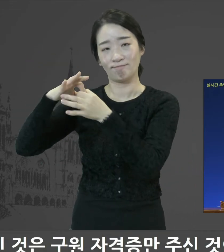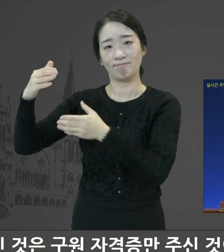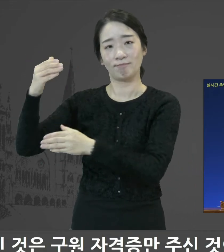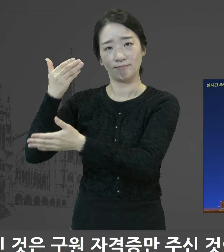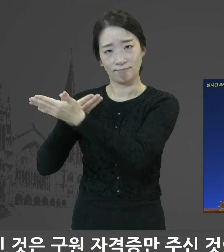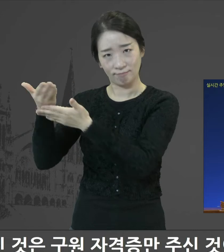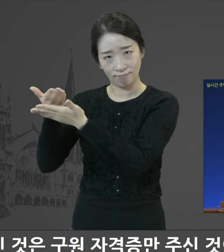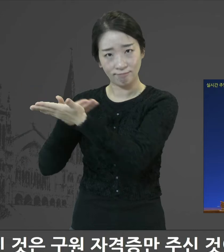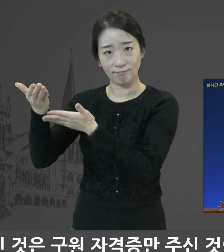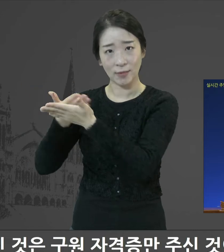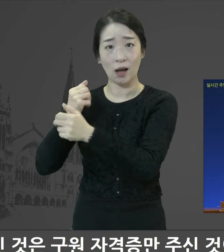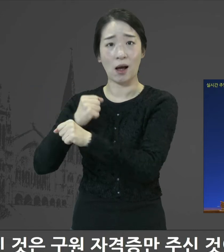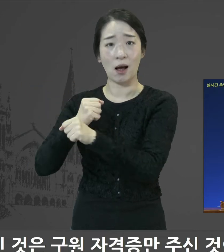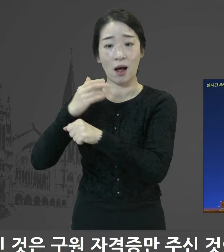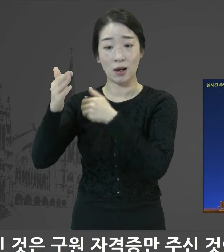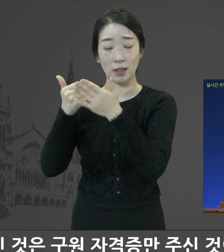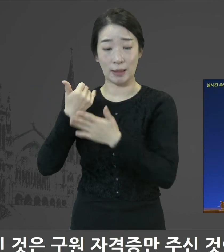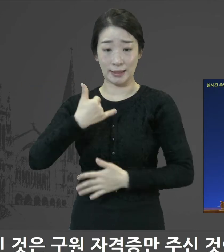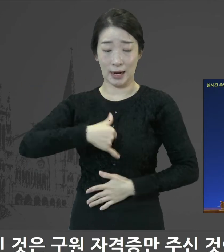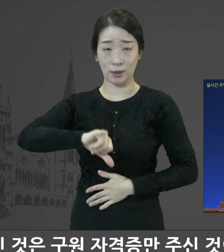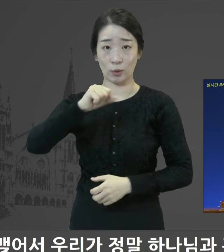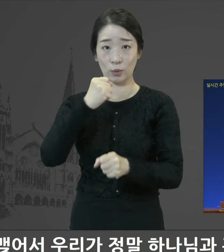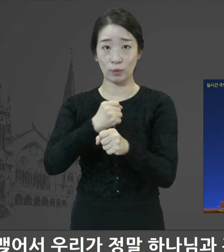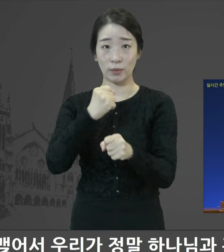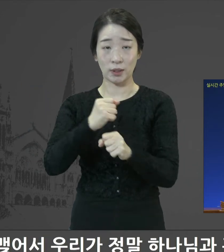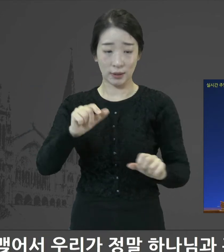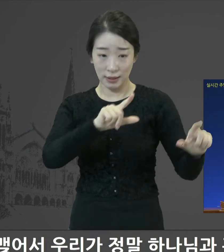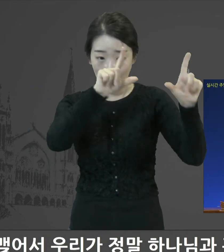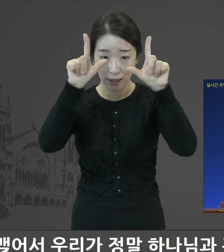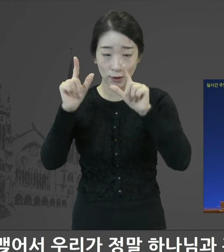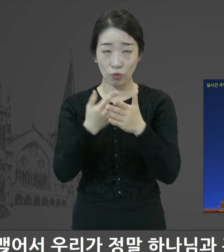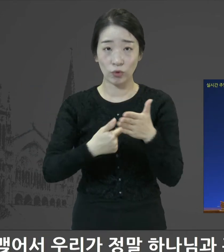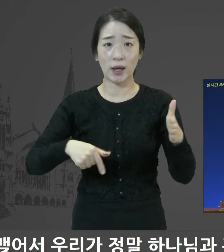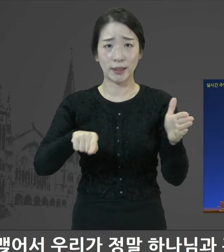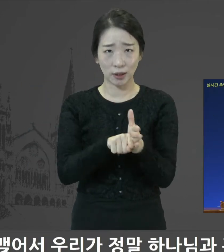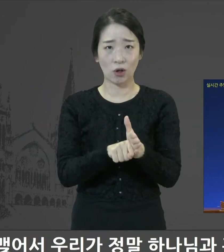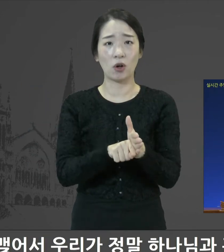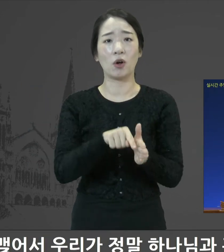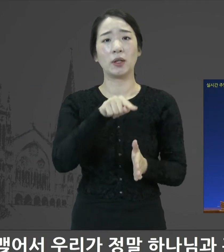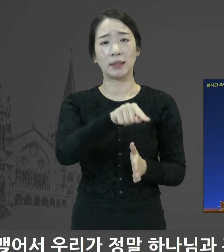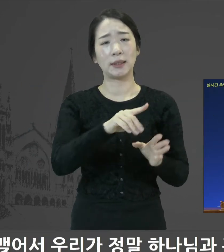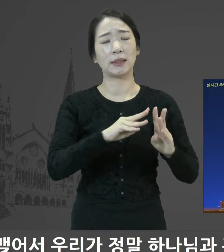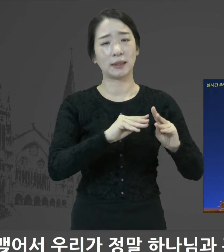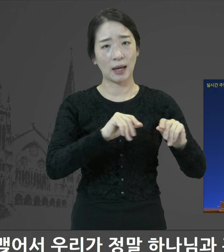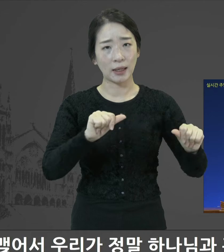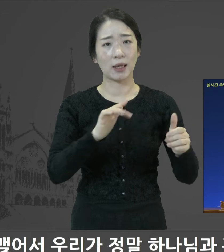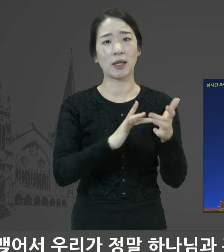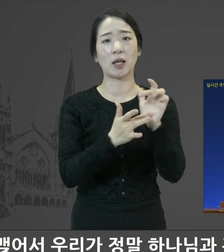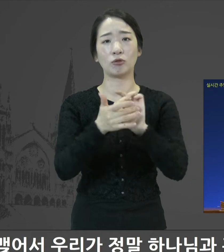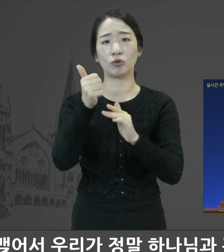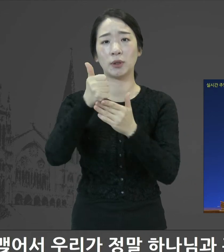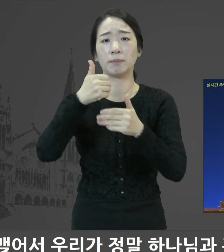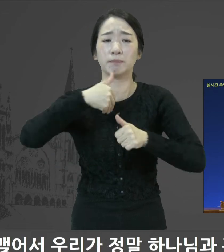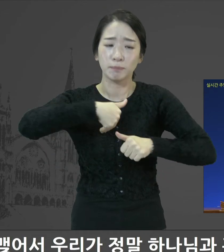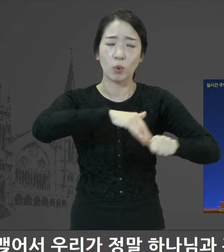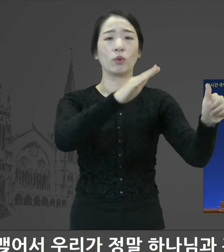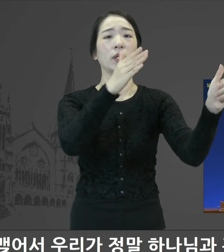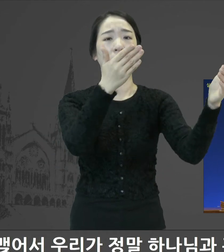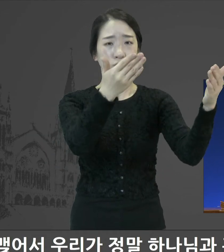하나님의 자녀로 살 수 있도록 하기 위해서 하나님이 이 땅을 방문하셨다 믿으시기